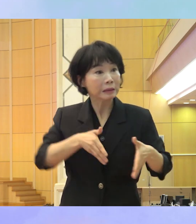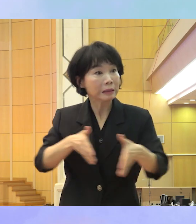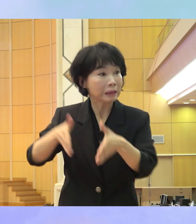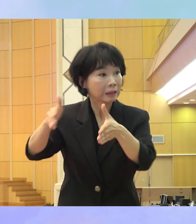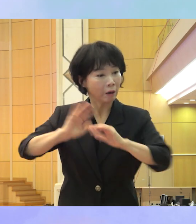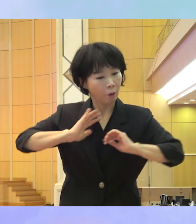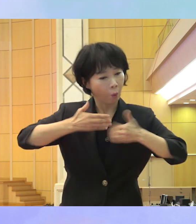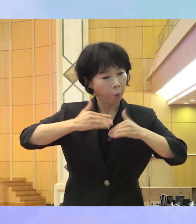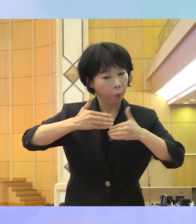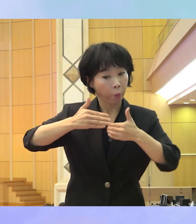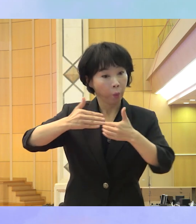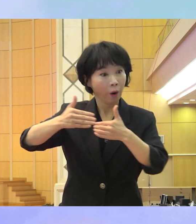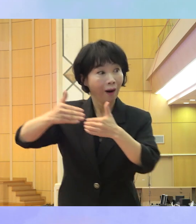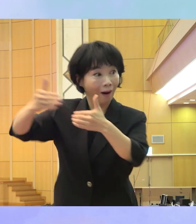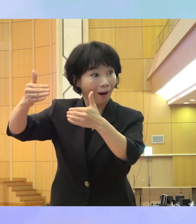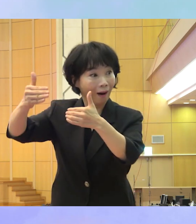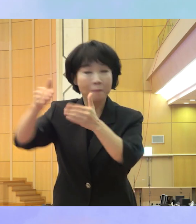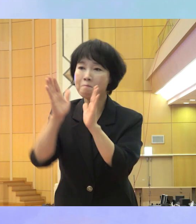여정의